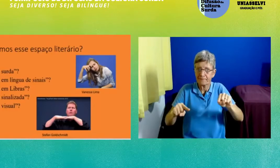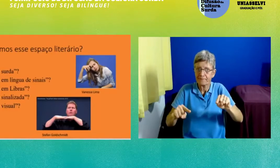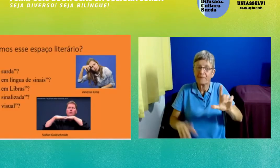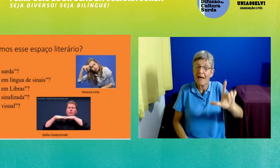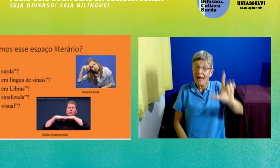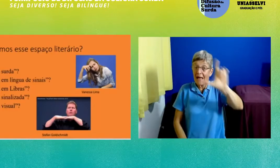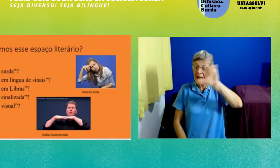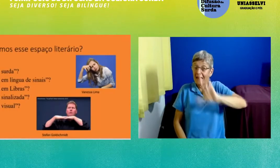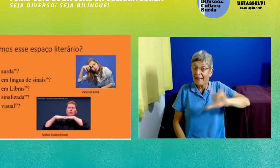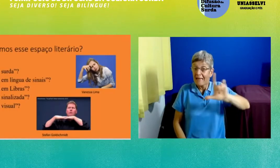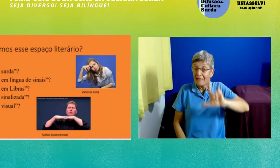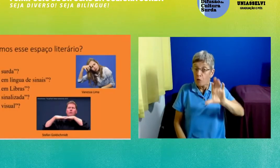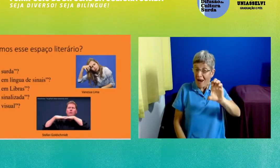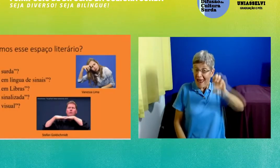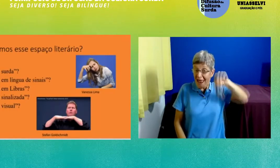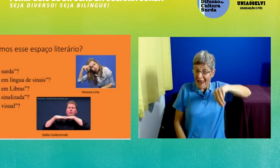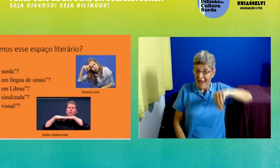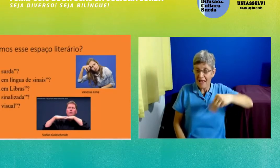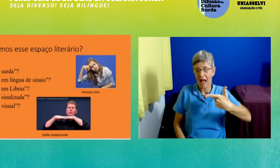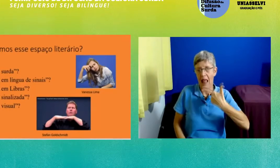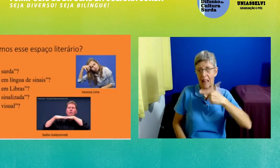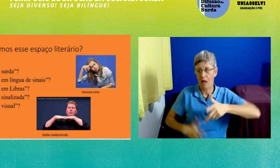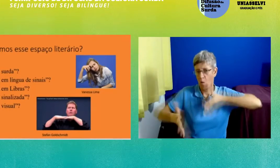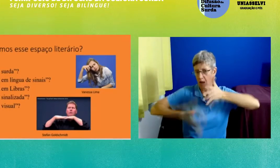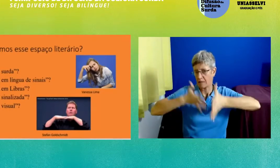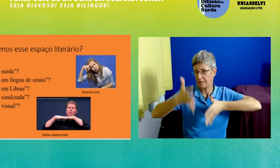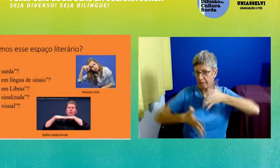literatura surda,